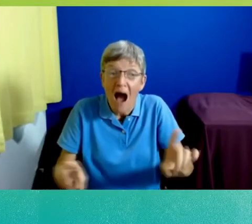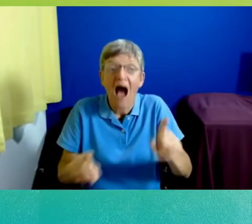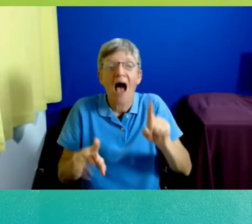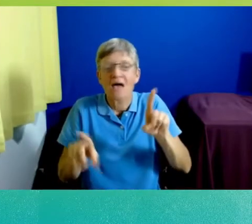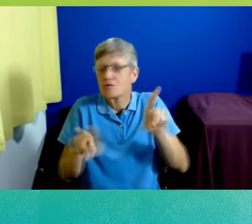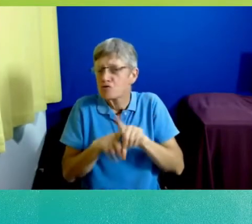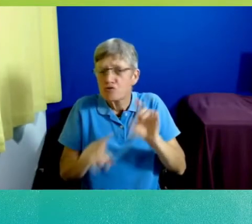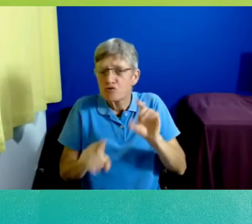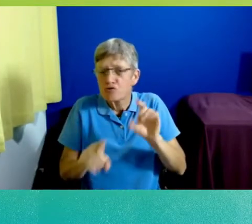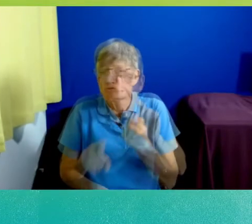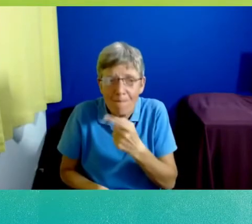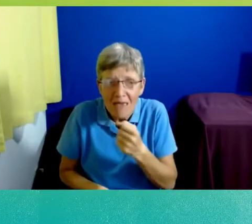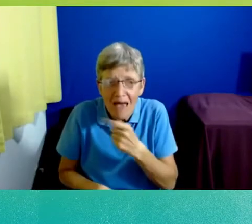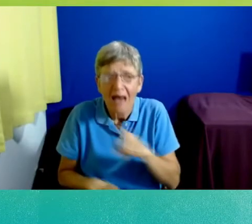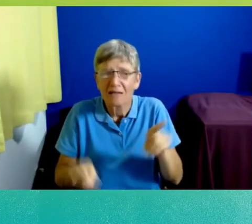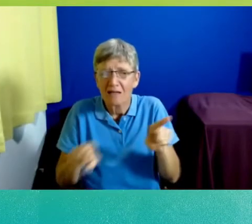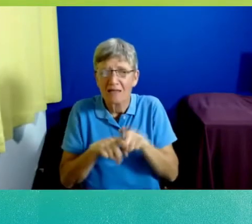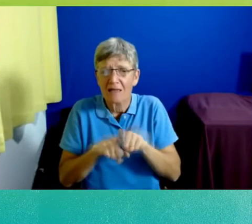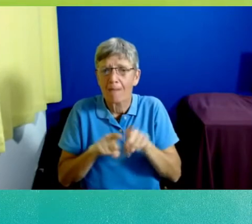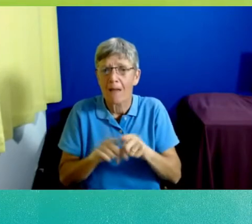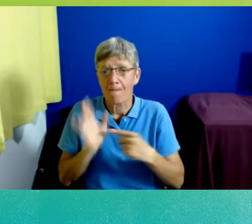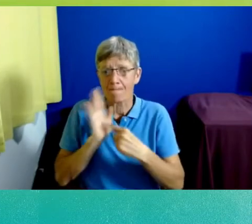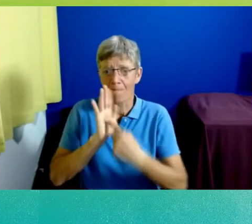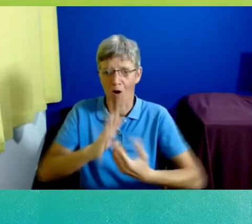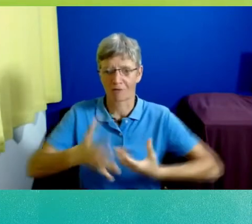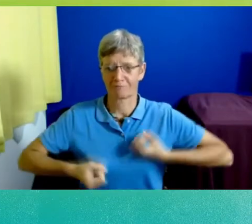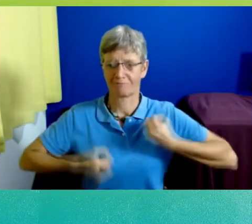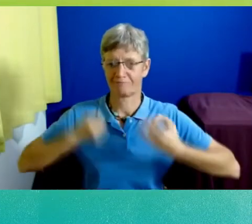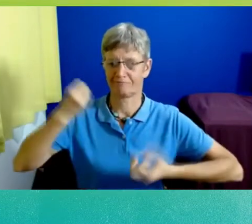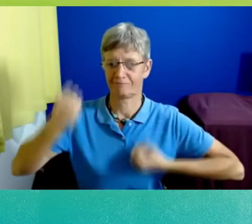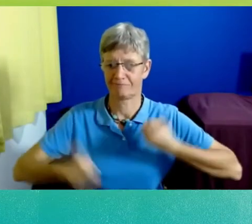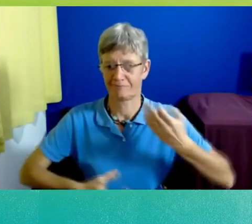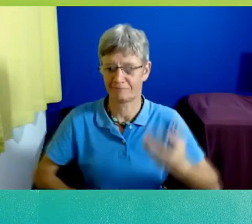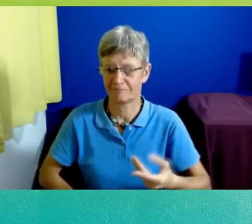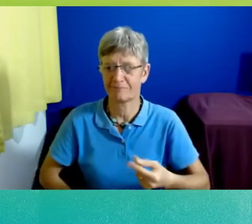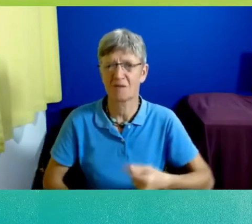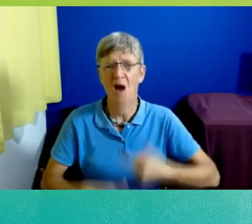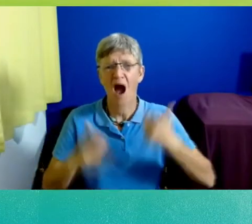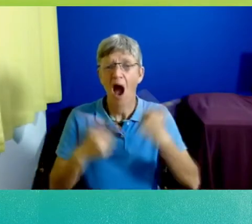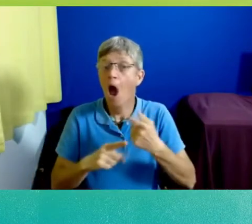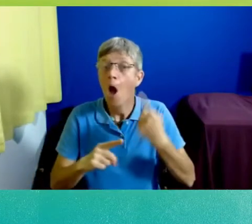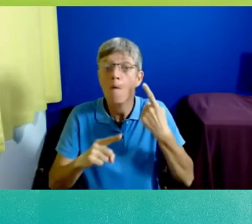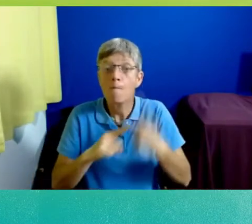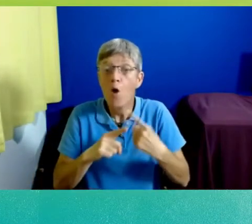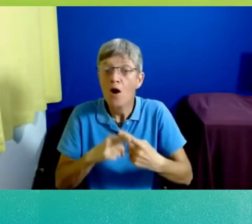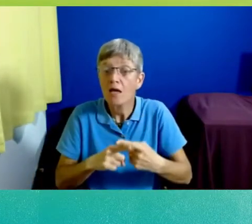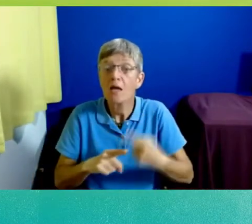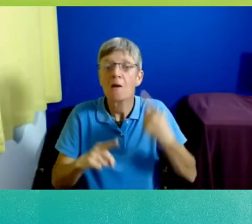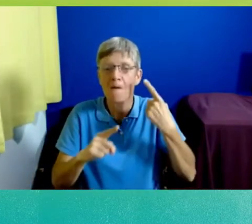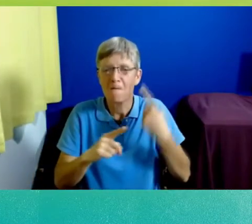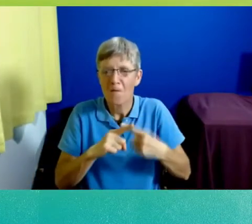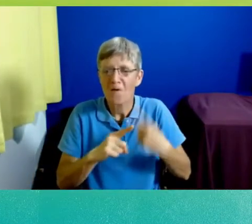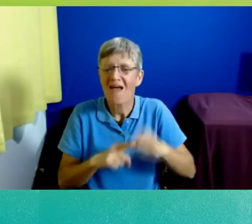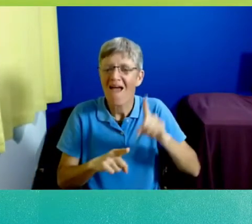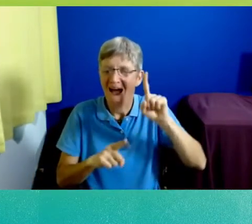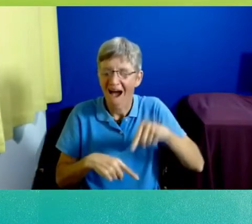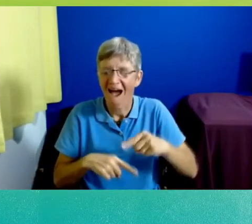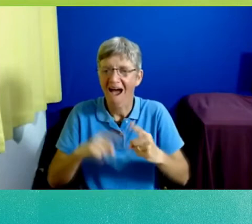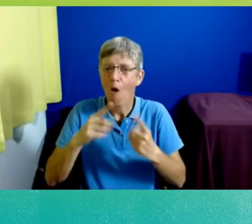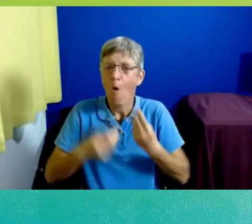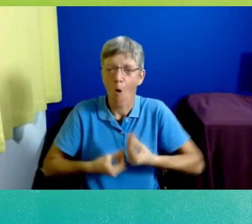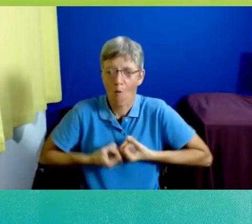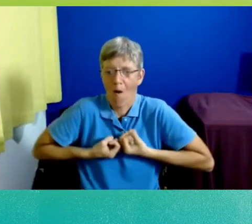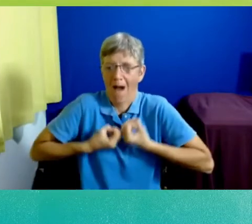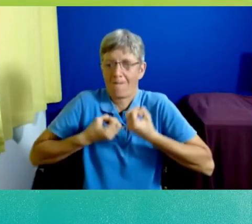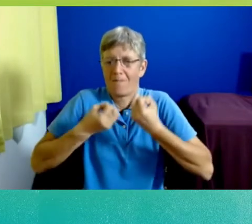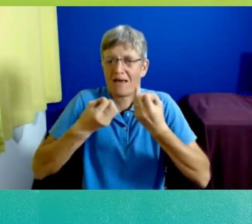proposto ali para alegrar, né, o que está sendo contado de piada, toda ali a movimentação, a